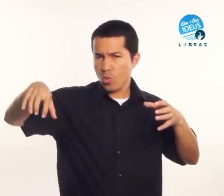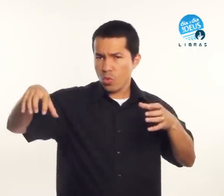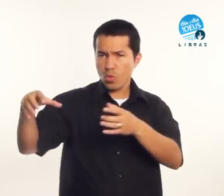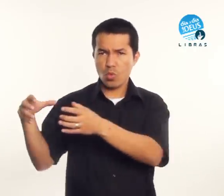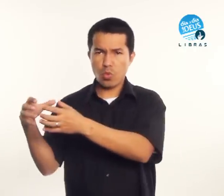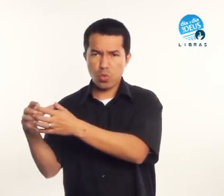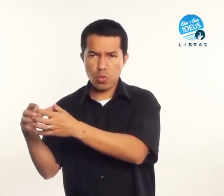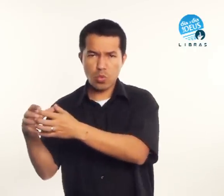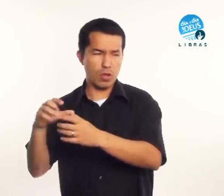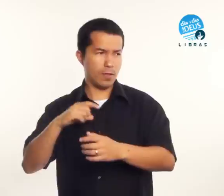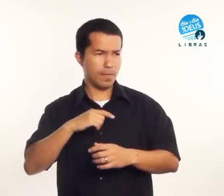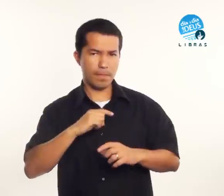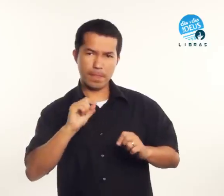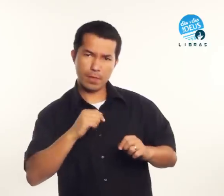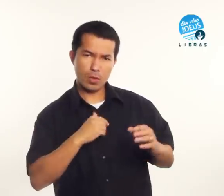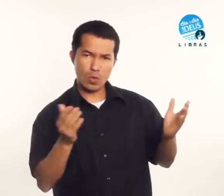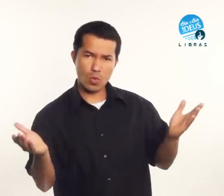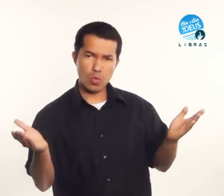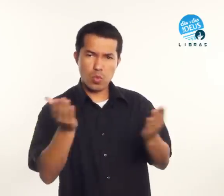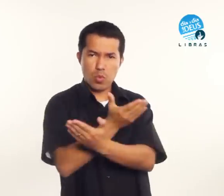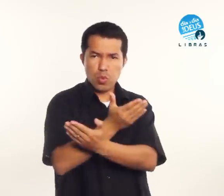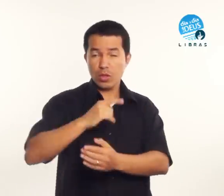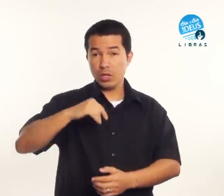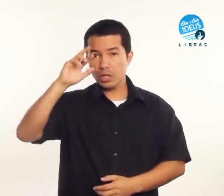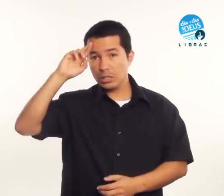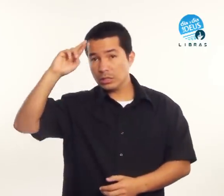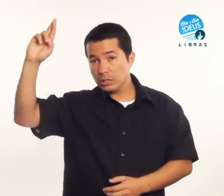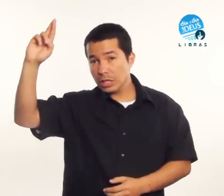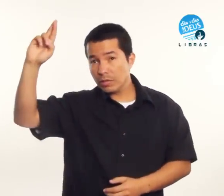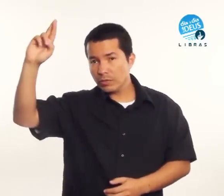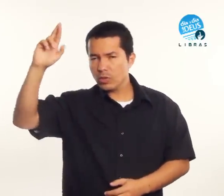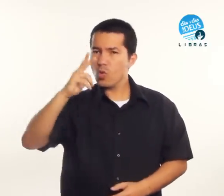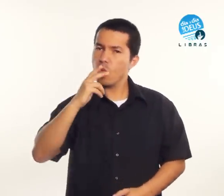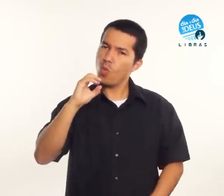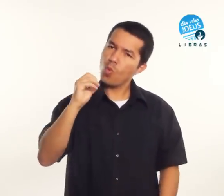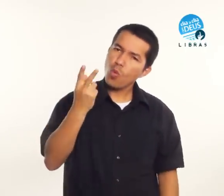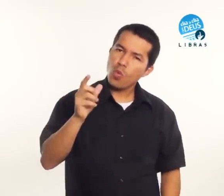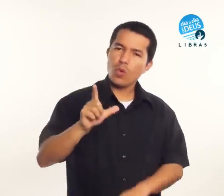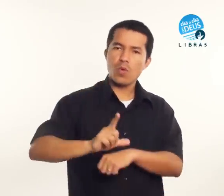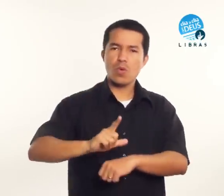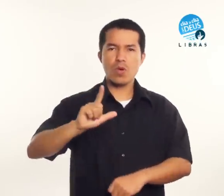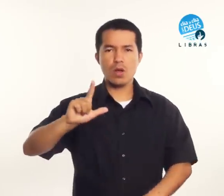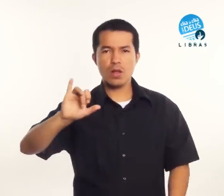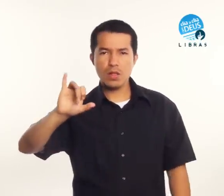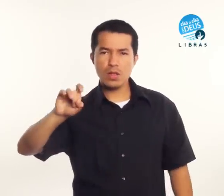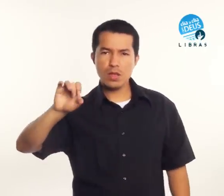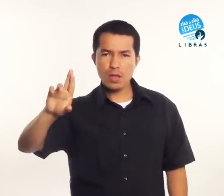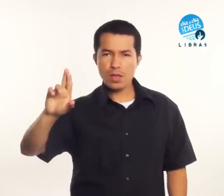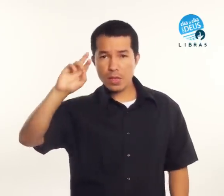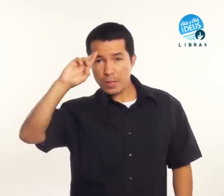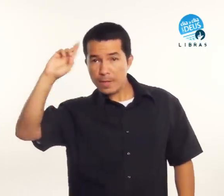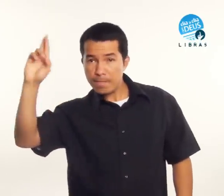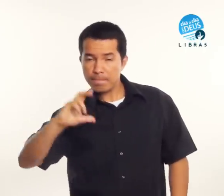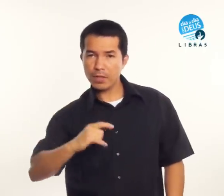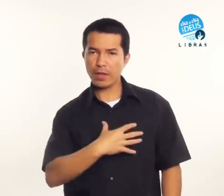enganação, com uma outra tribo, o chefe, o líder dessa tribo, pegava o seu